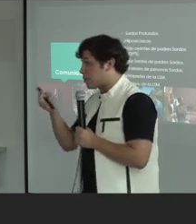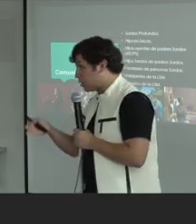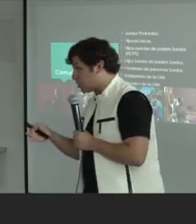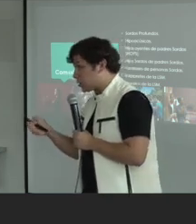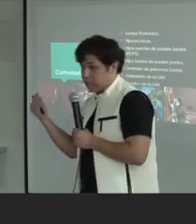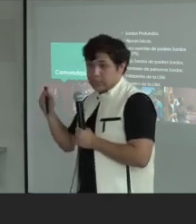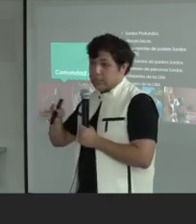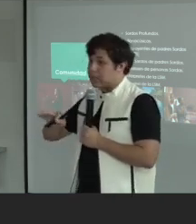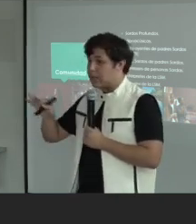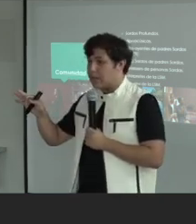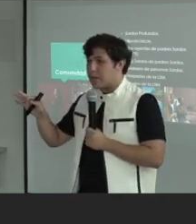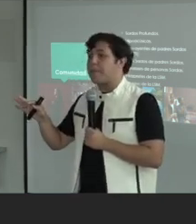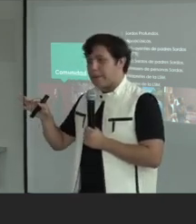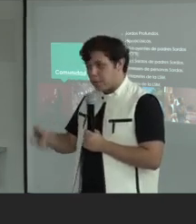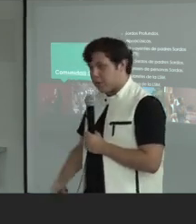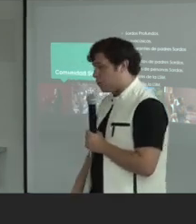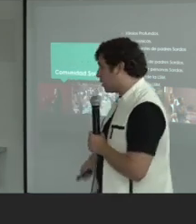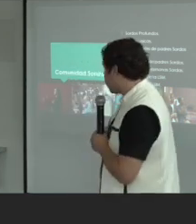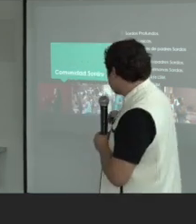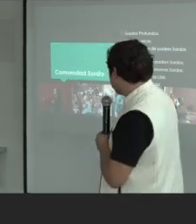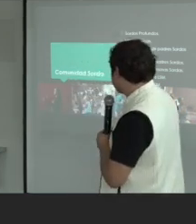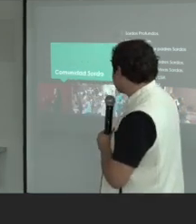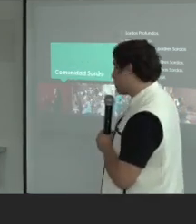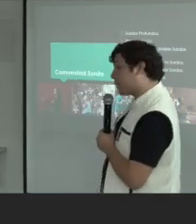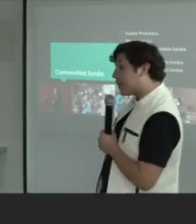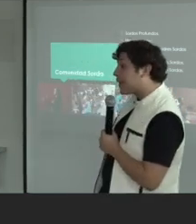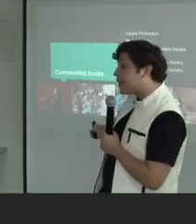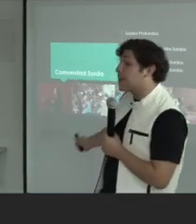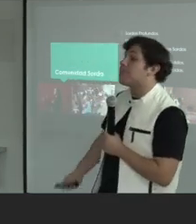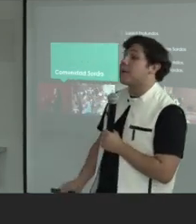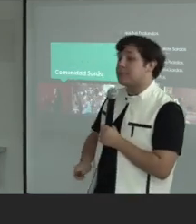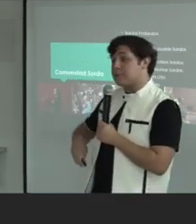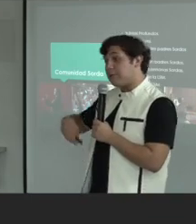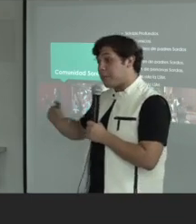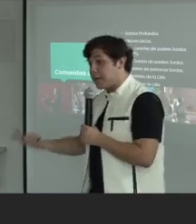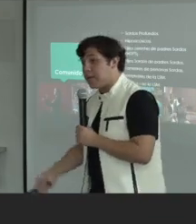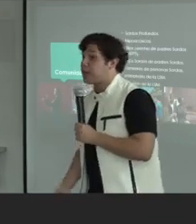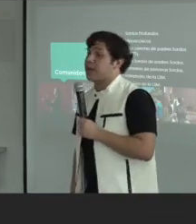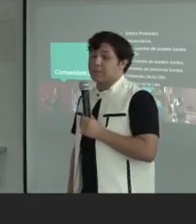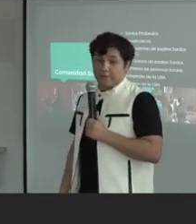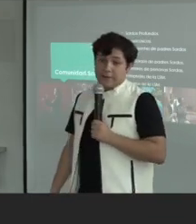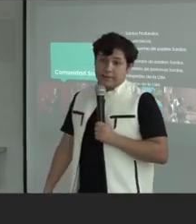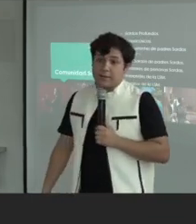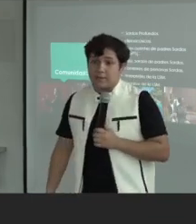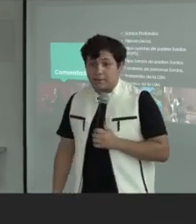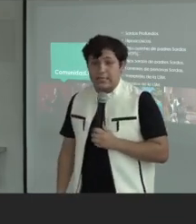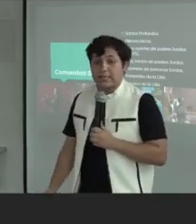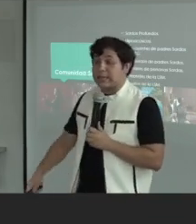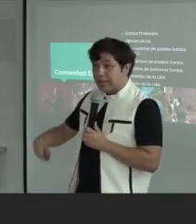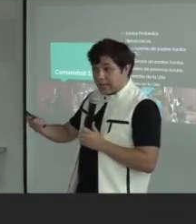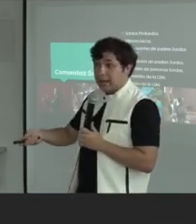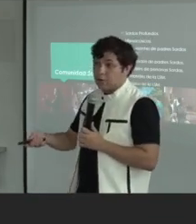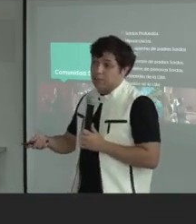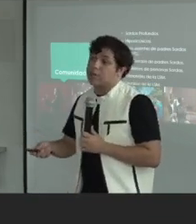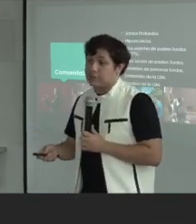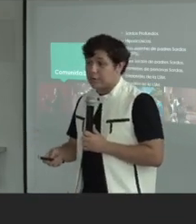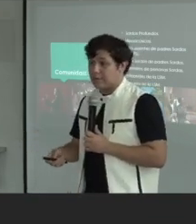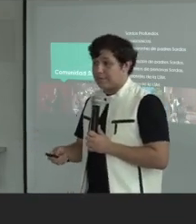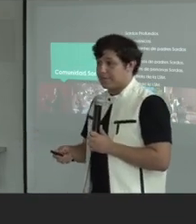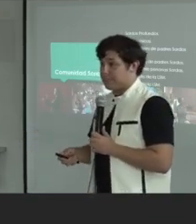conocidos, etcétera, pero que utilizan lengua de señas mexicana y participan en las diferentes actividades que tiene la comunidad sorda.